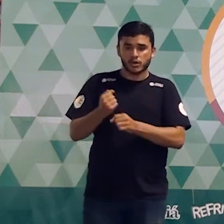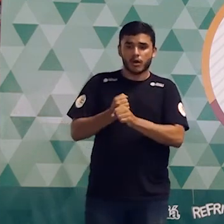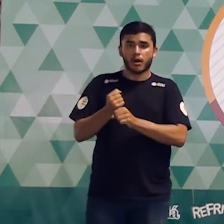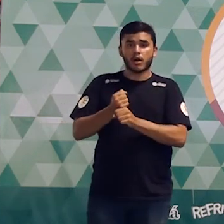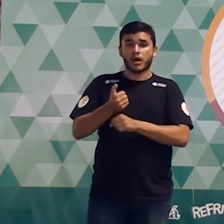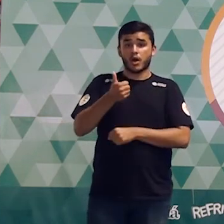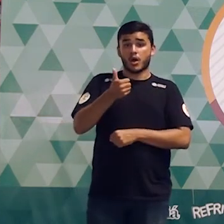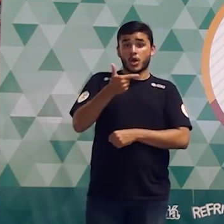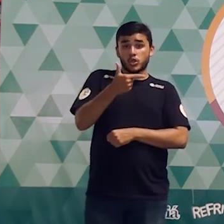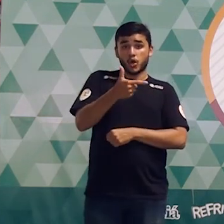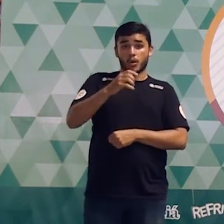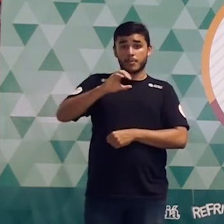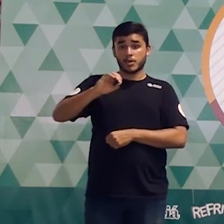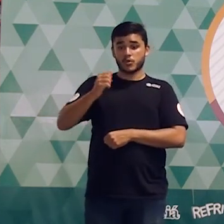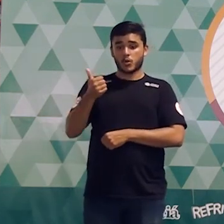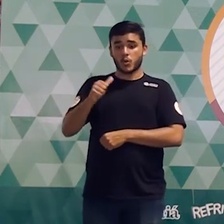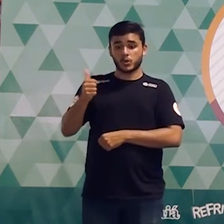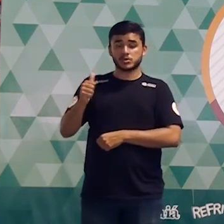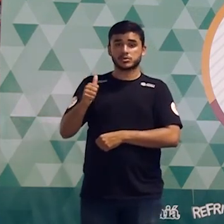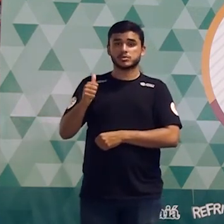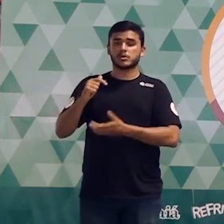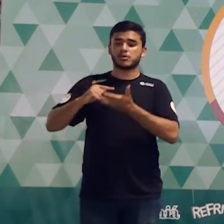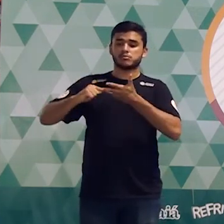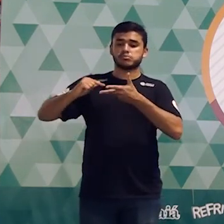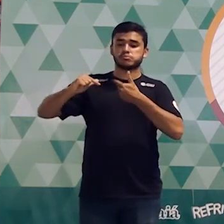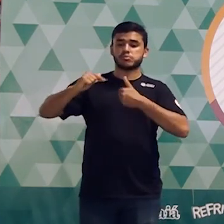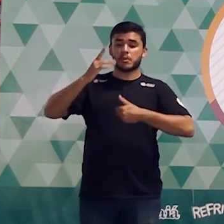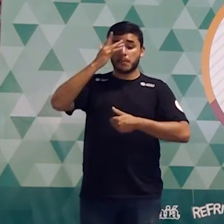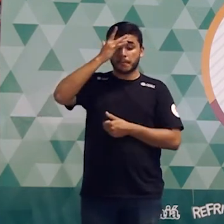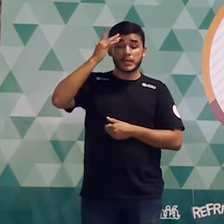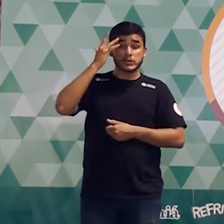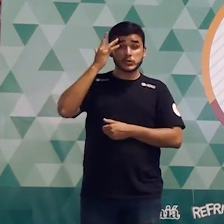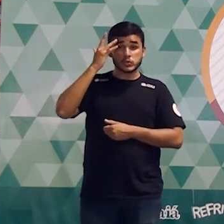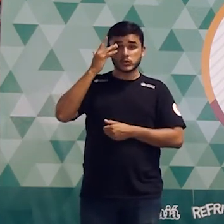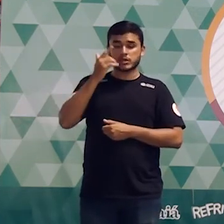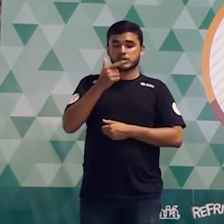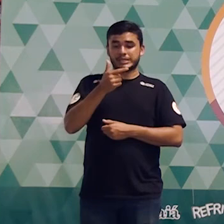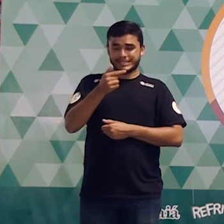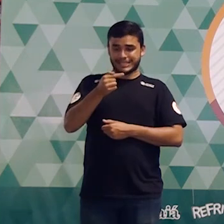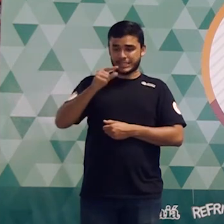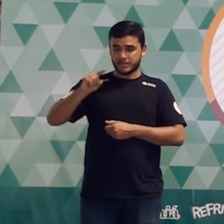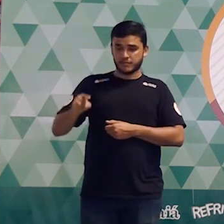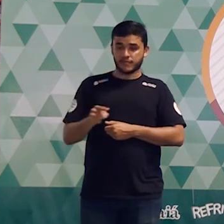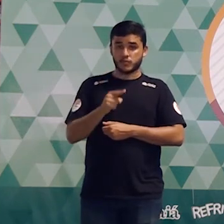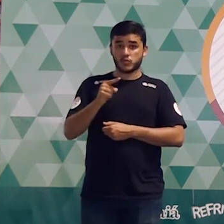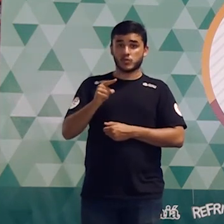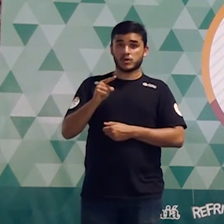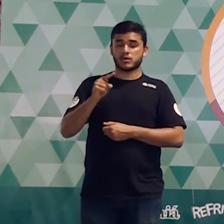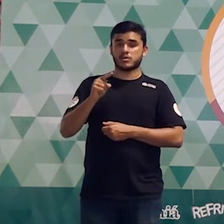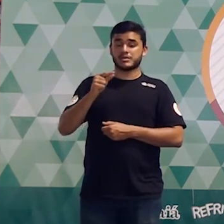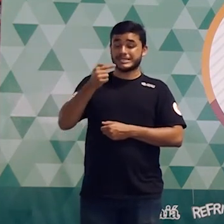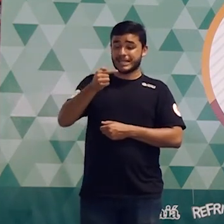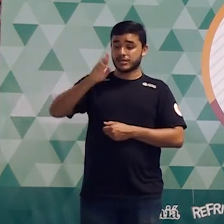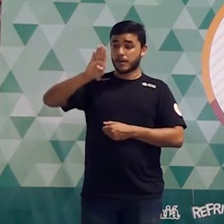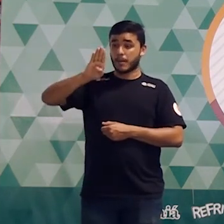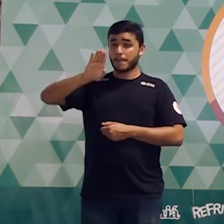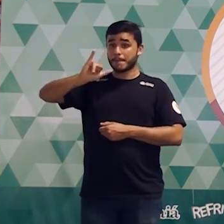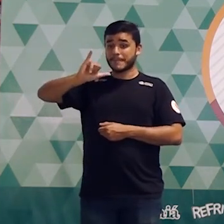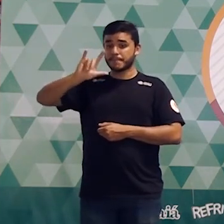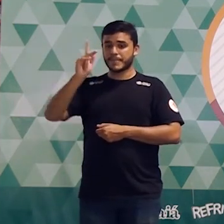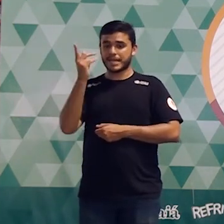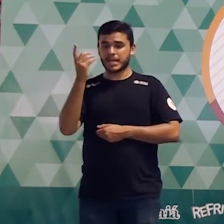que você vai notar? É que até certo ponto a população crescia muito lento e depois ela acelerou de uma vez. Mas depois ela começou a frear